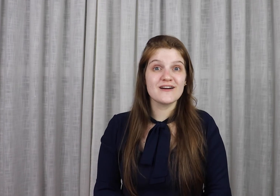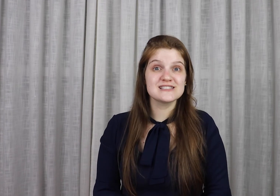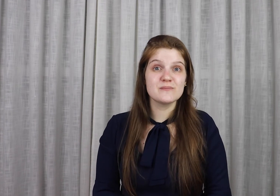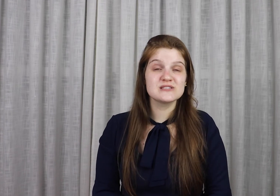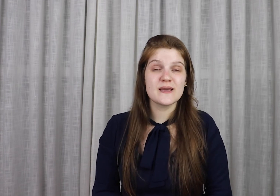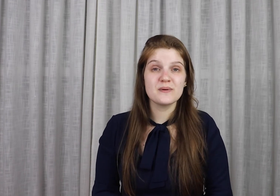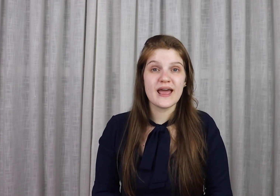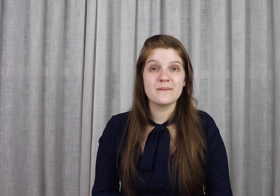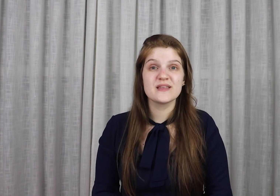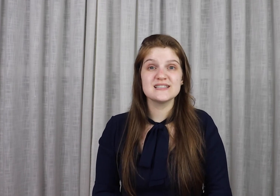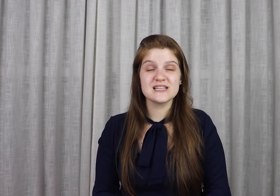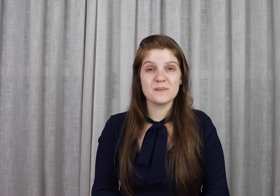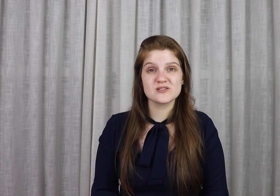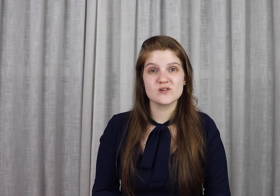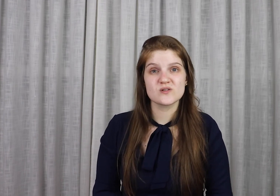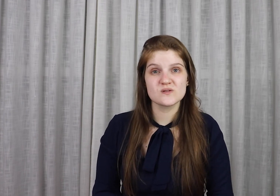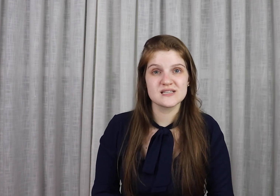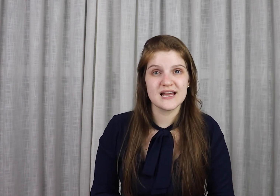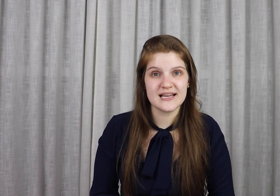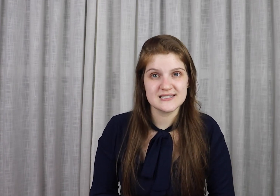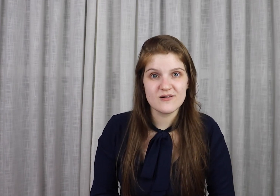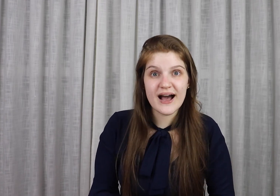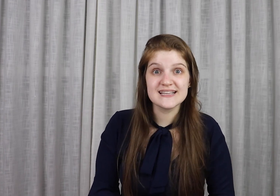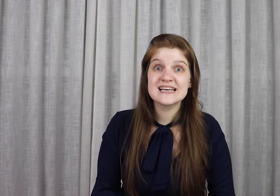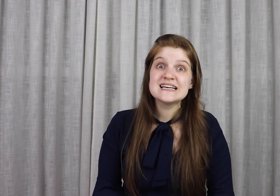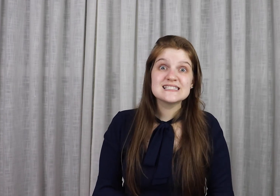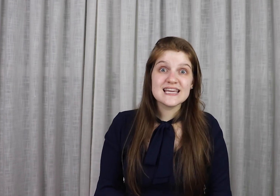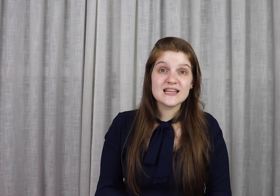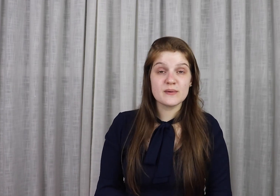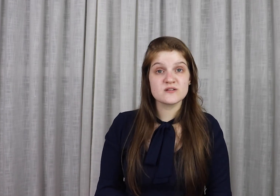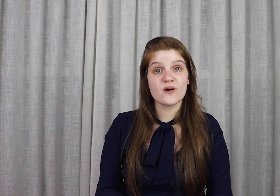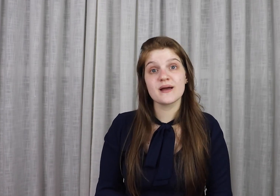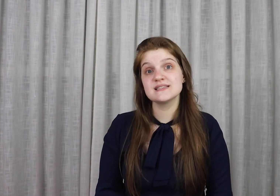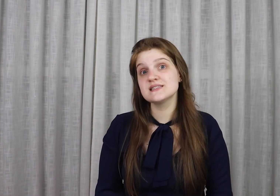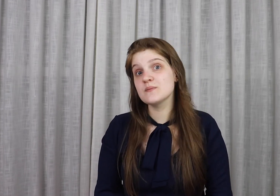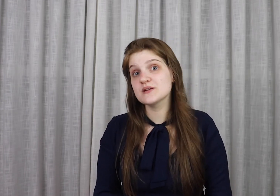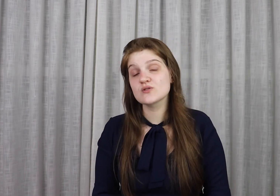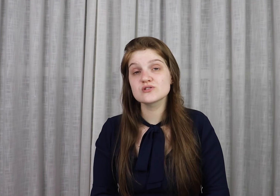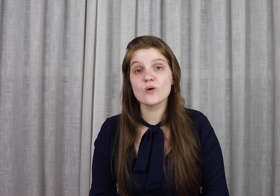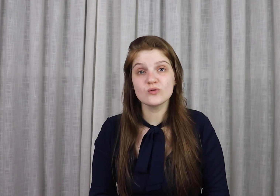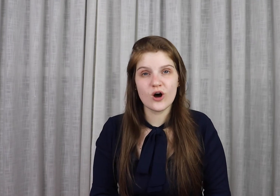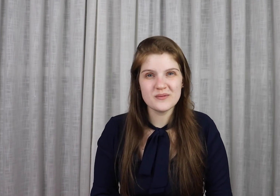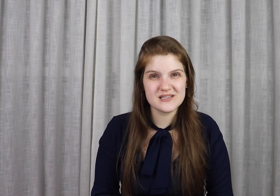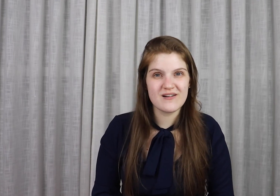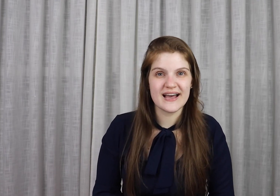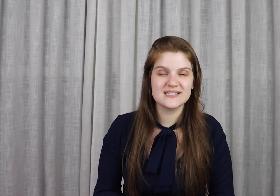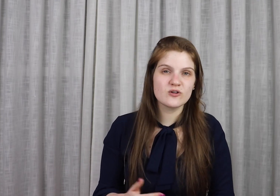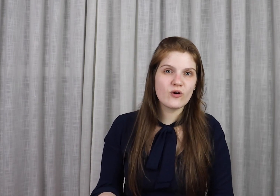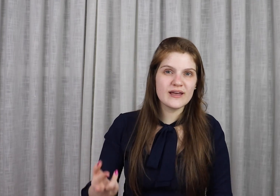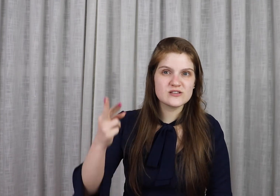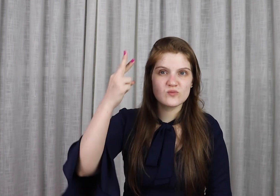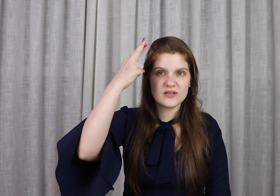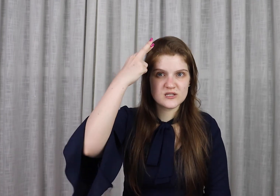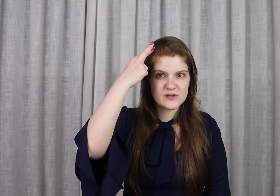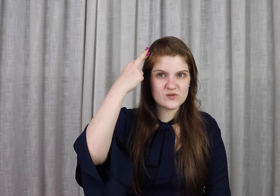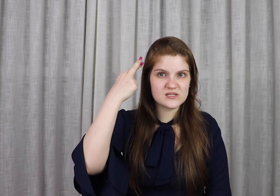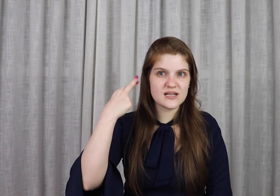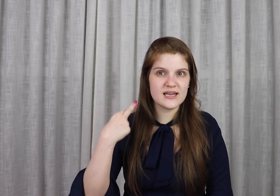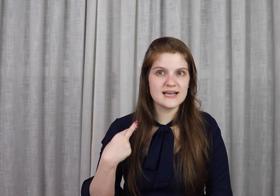recebo sempre é: existem pessoas com sinais iguais? Sim, da mesma forma que existem pessoas com nomes iguais. Então eu conheço muitas pessoas que têm esse